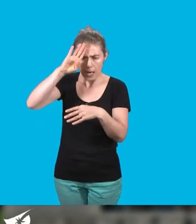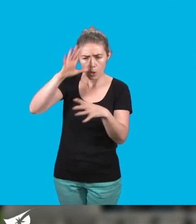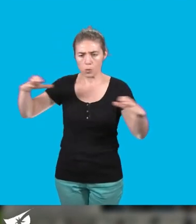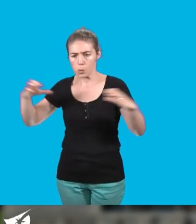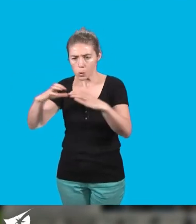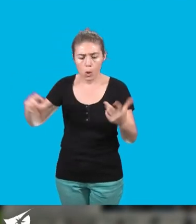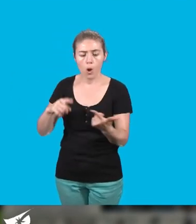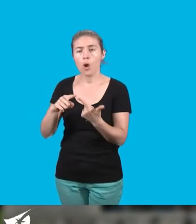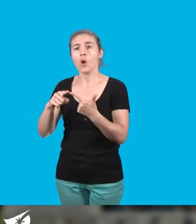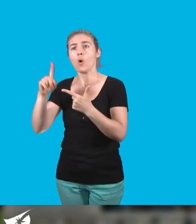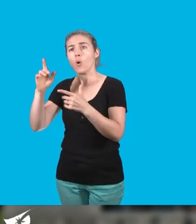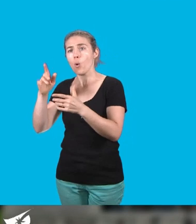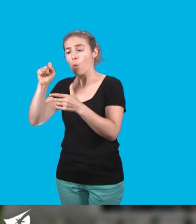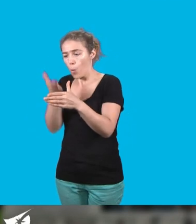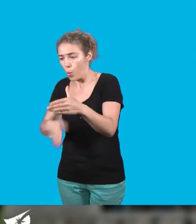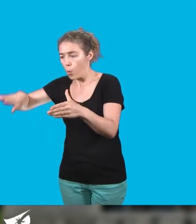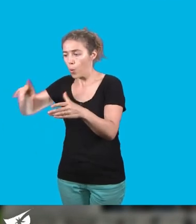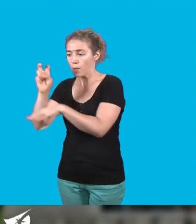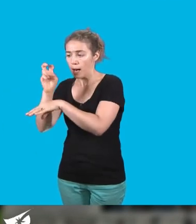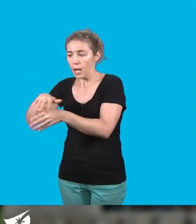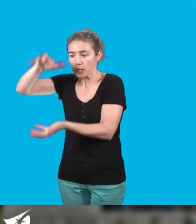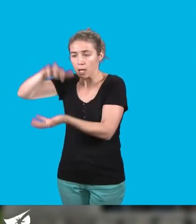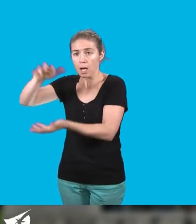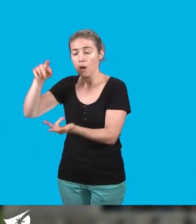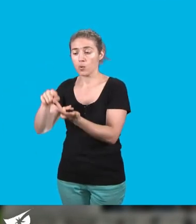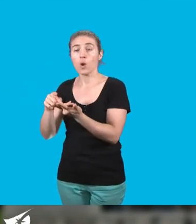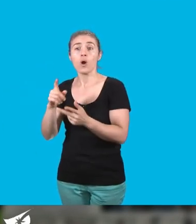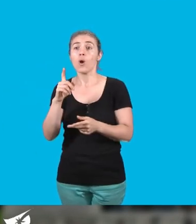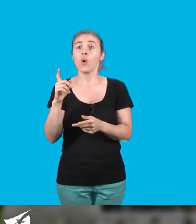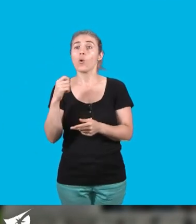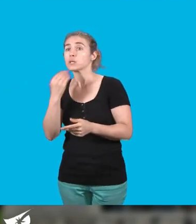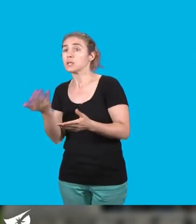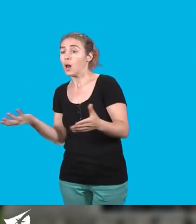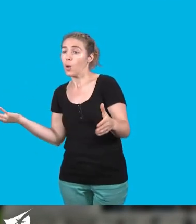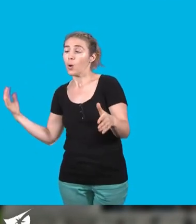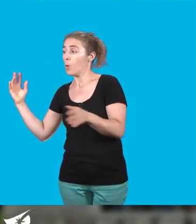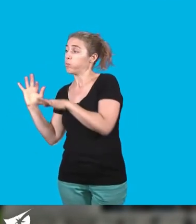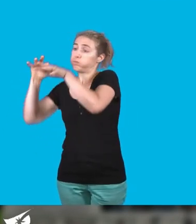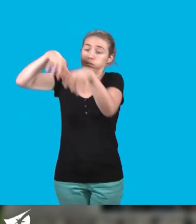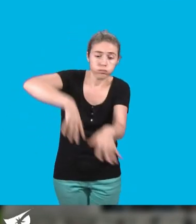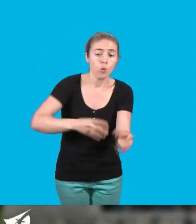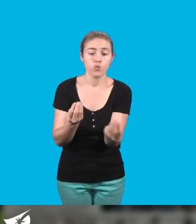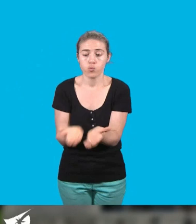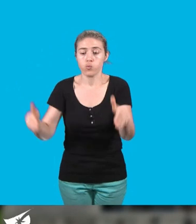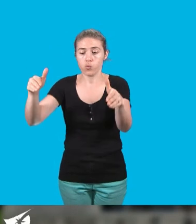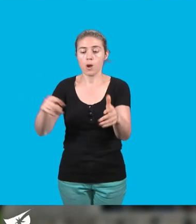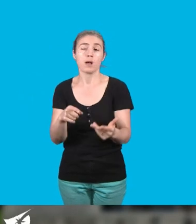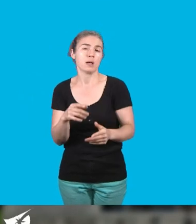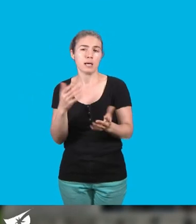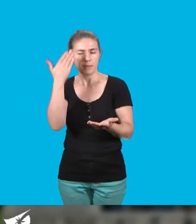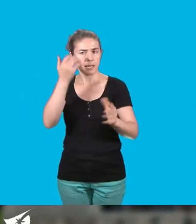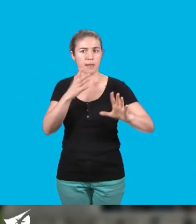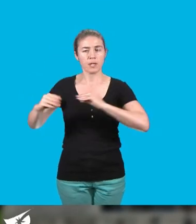de refoulement, et vous le savez ô combien c'est nécessaire au vu des impacts du changement climatique sur le cycle de l'eau qui